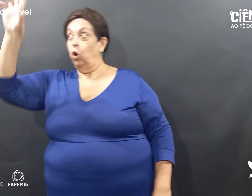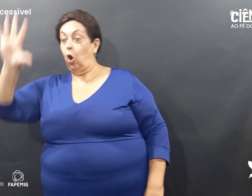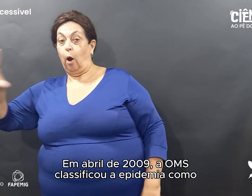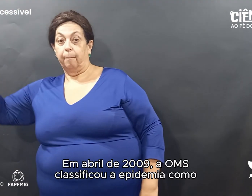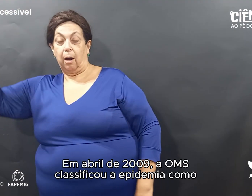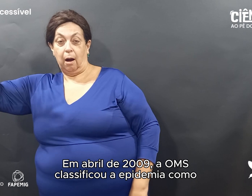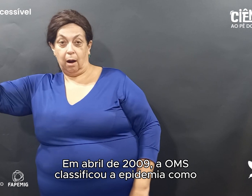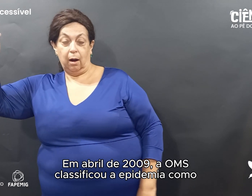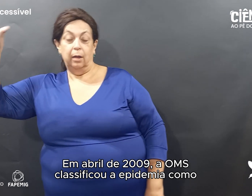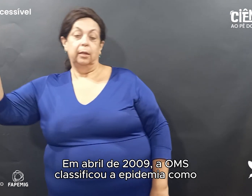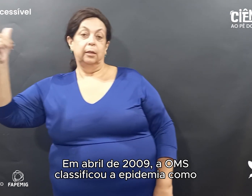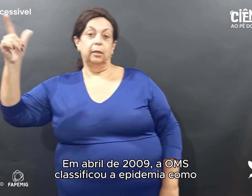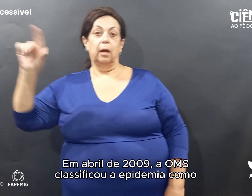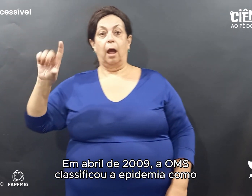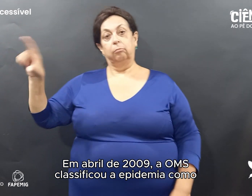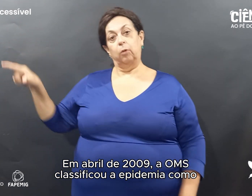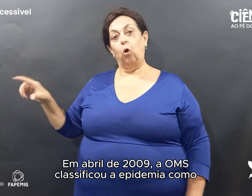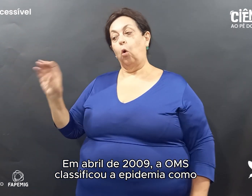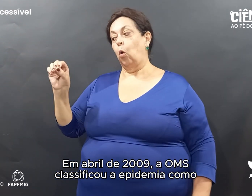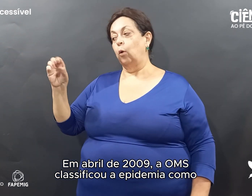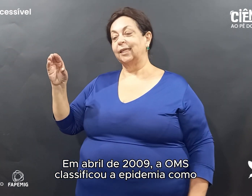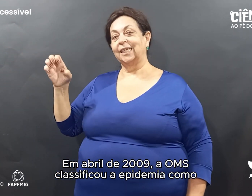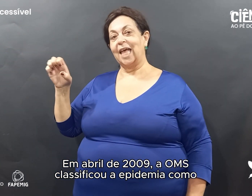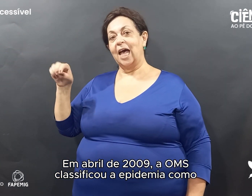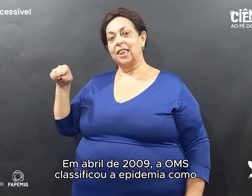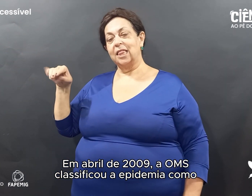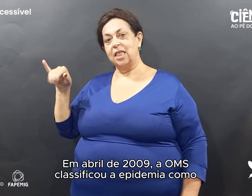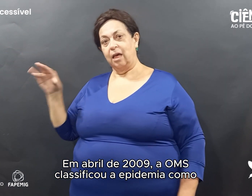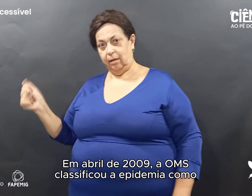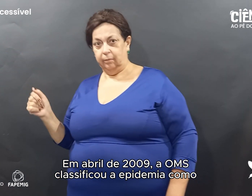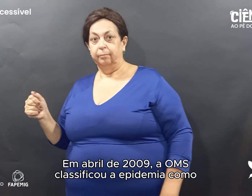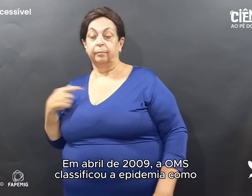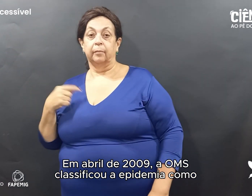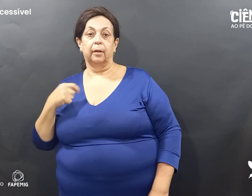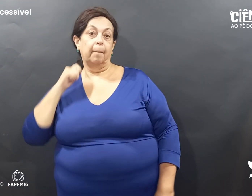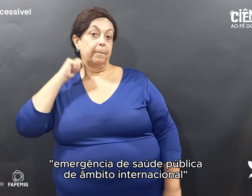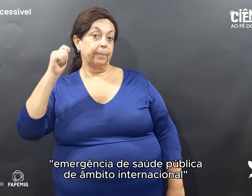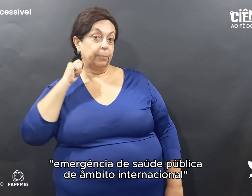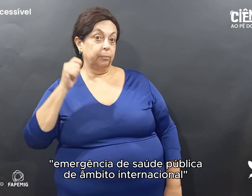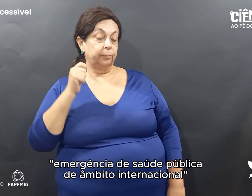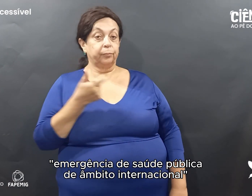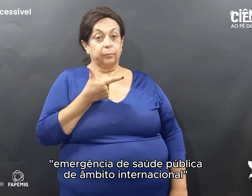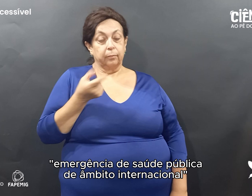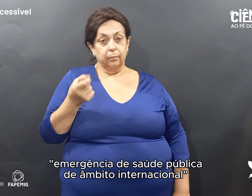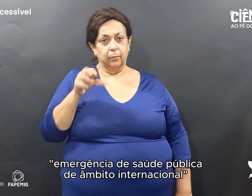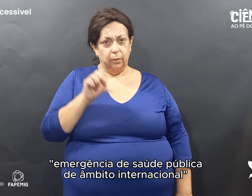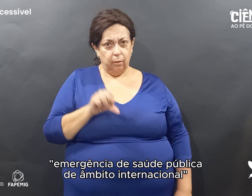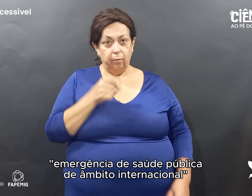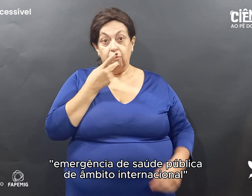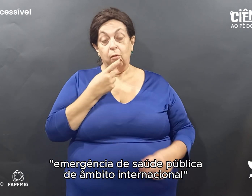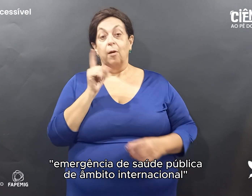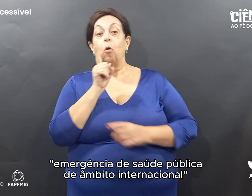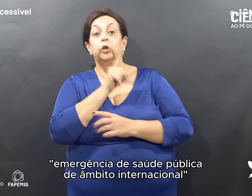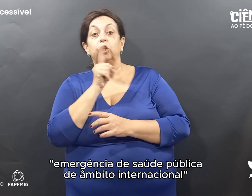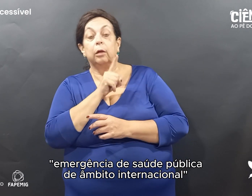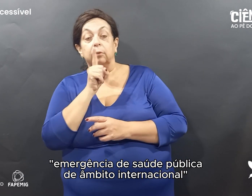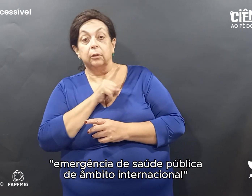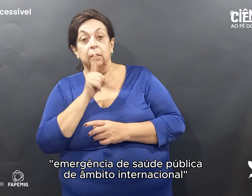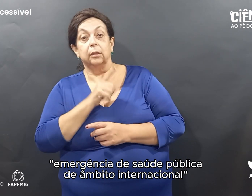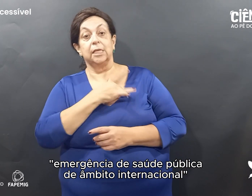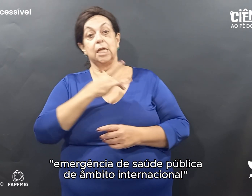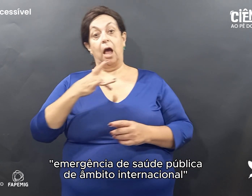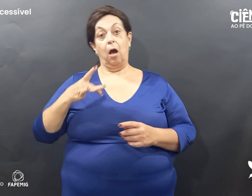Oceania. Em abril de 2009, a OMS classificou a epidemia como emergência de saúde pública de